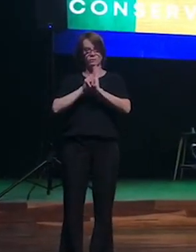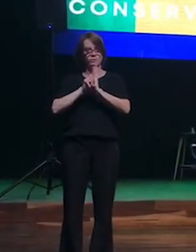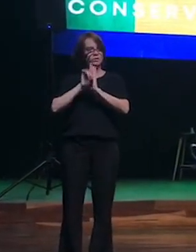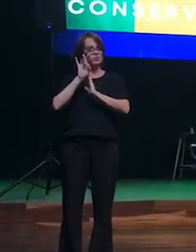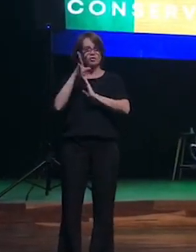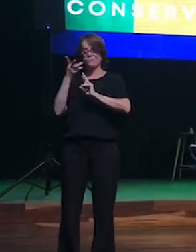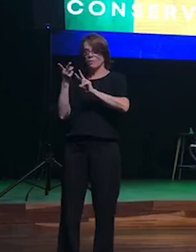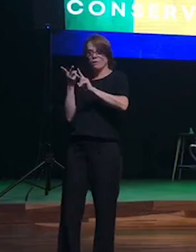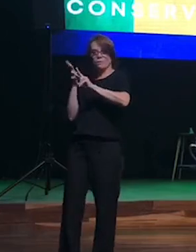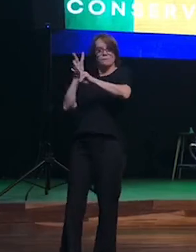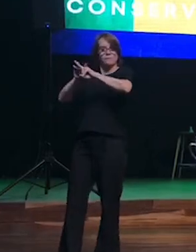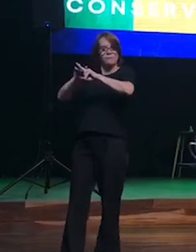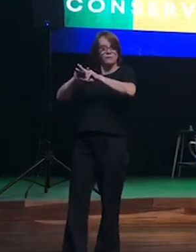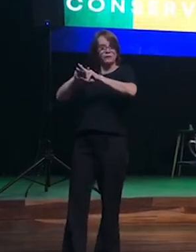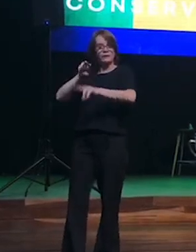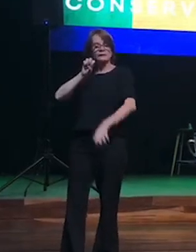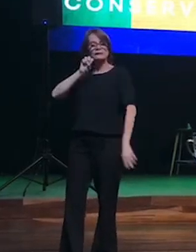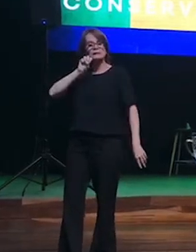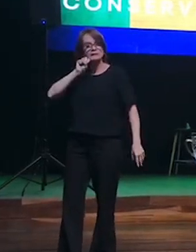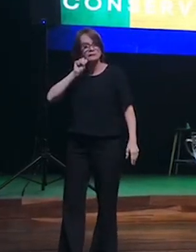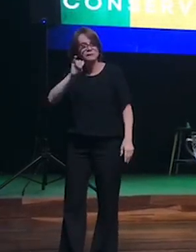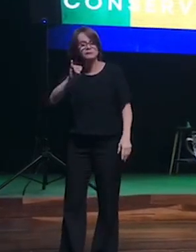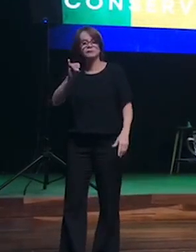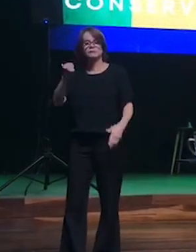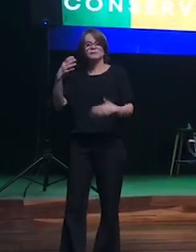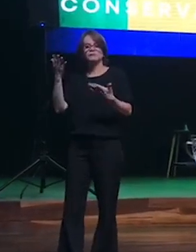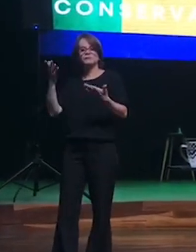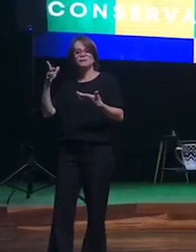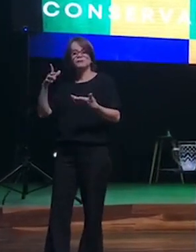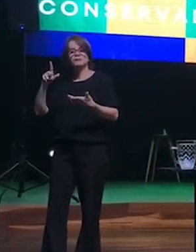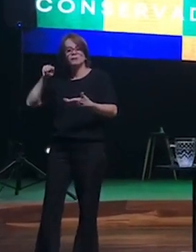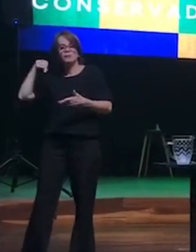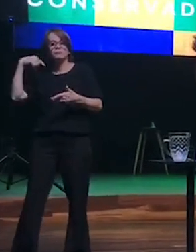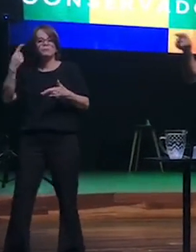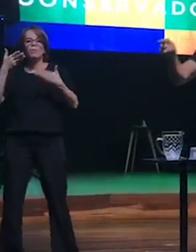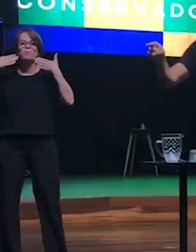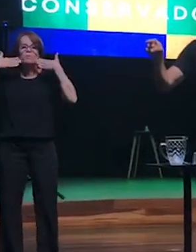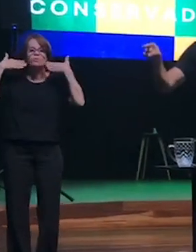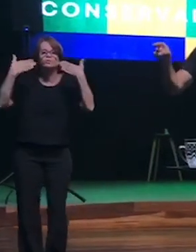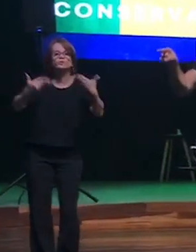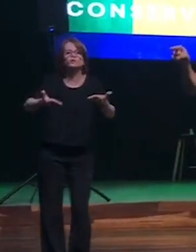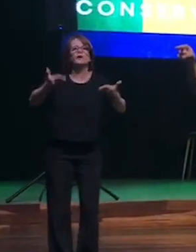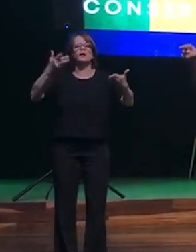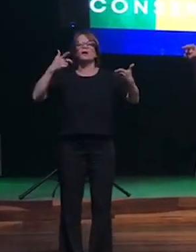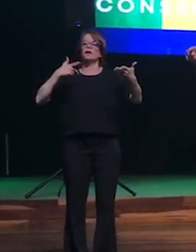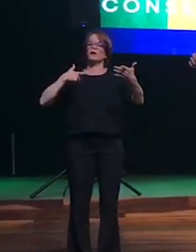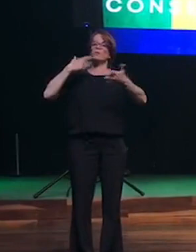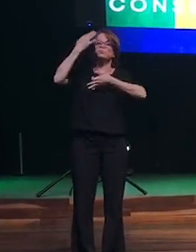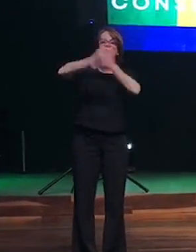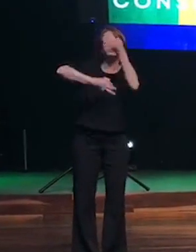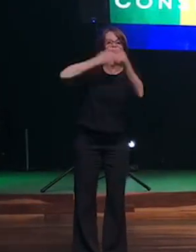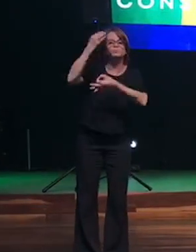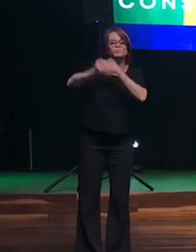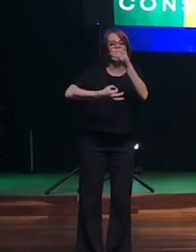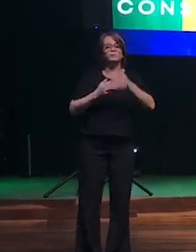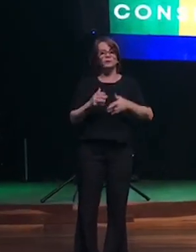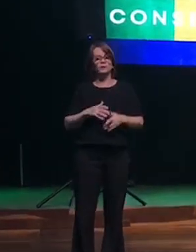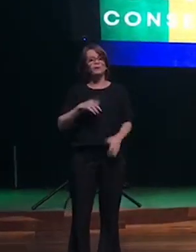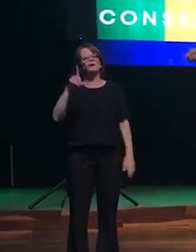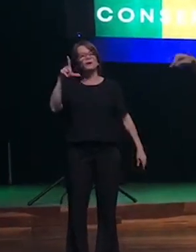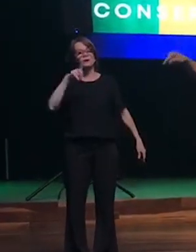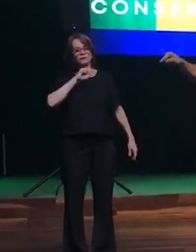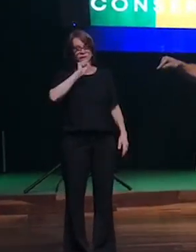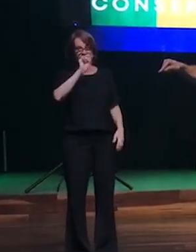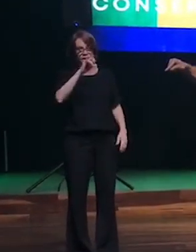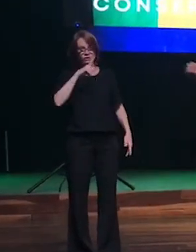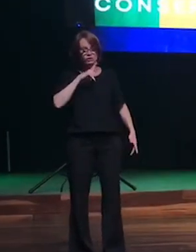de si depois de ter exposto as suas razões e ver limitado o poder coercitivo estatal contra ele